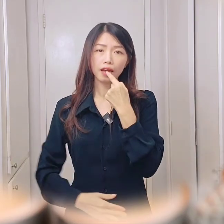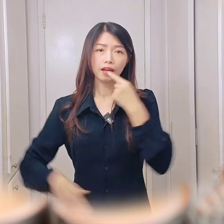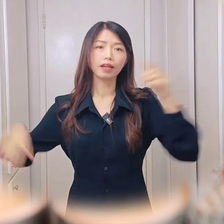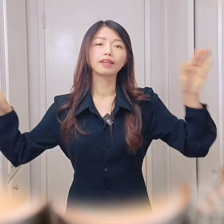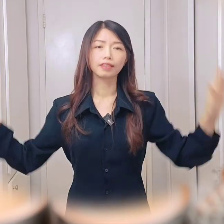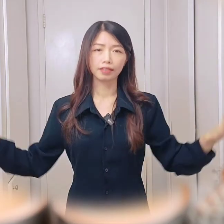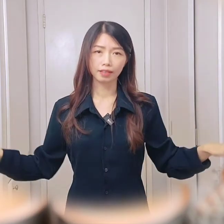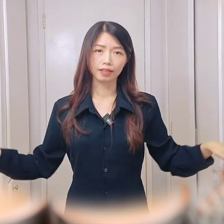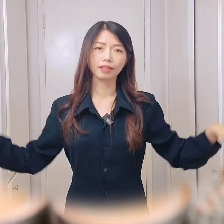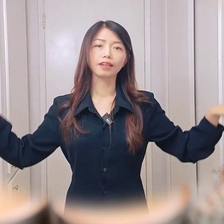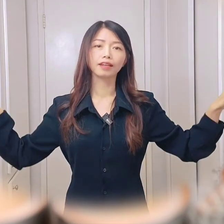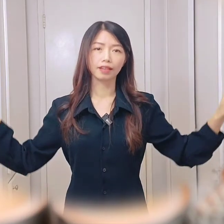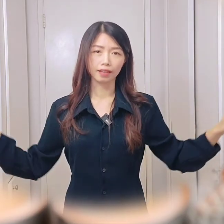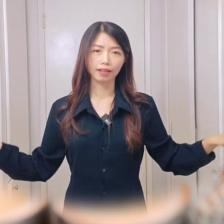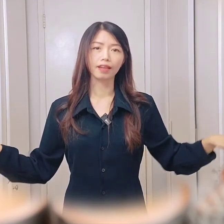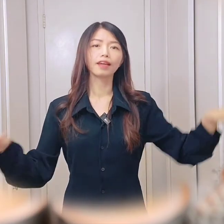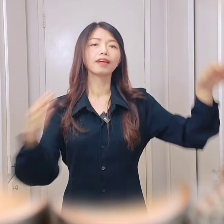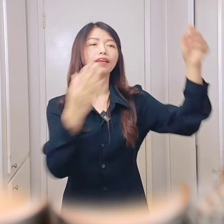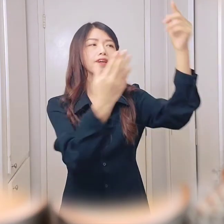무천사